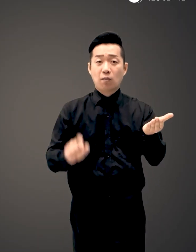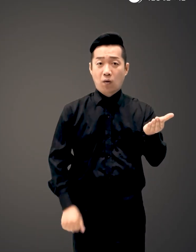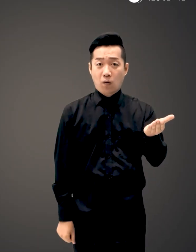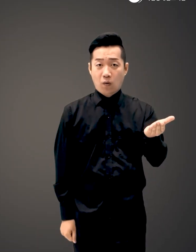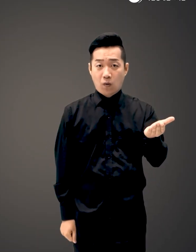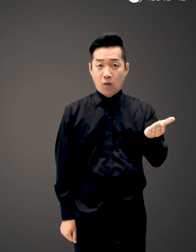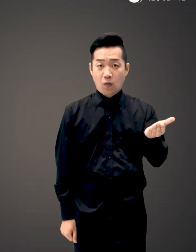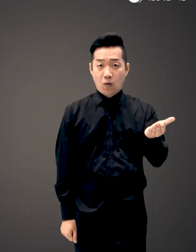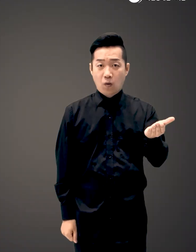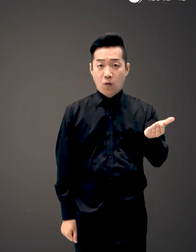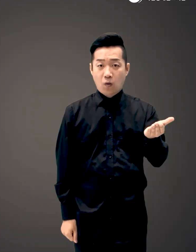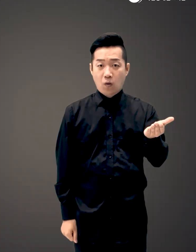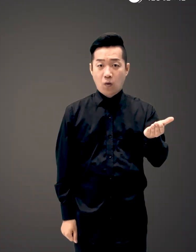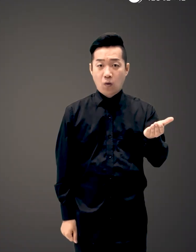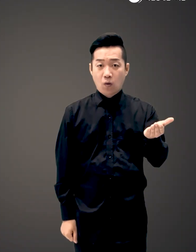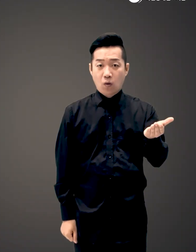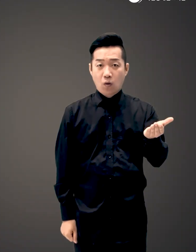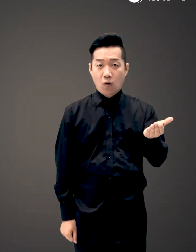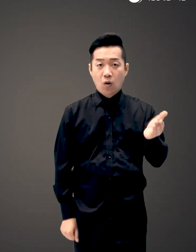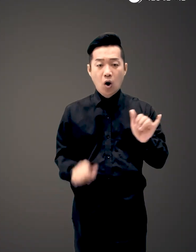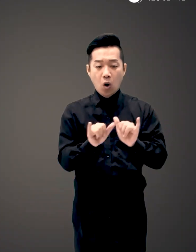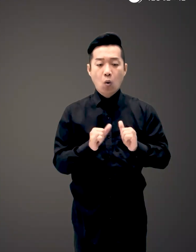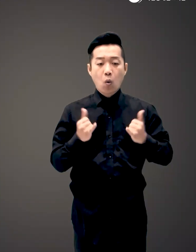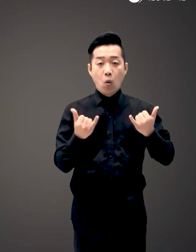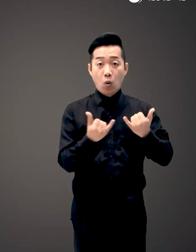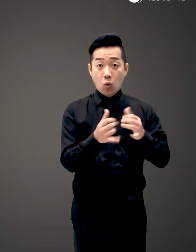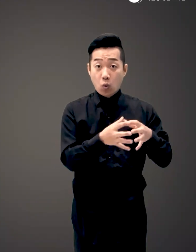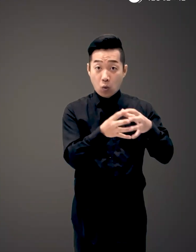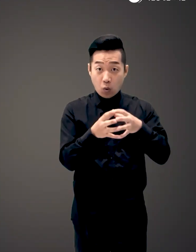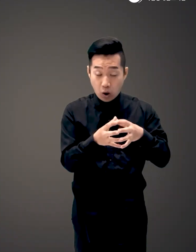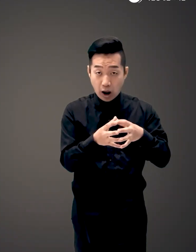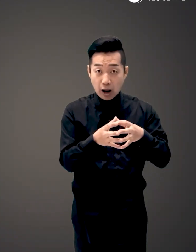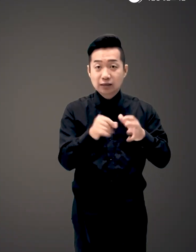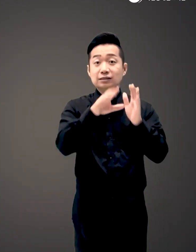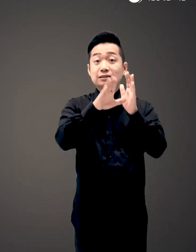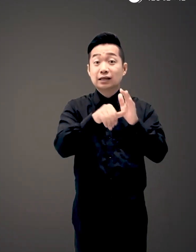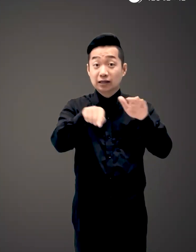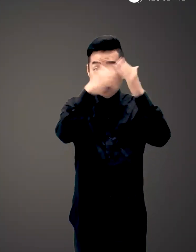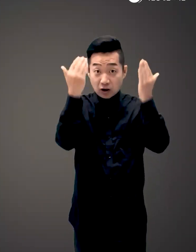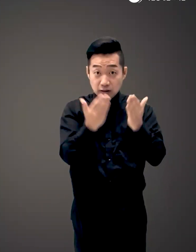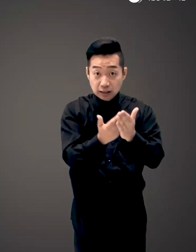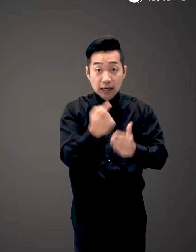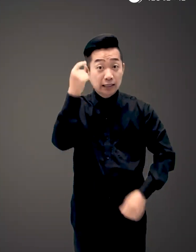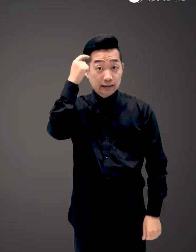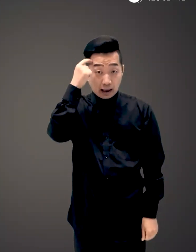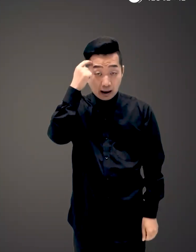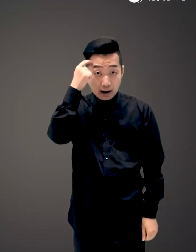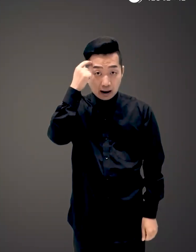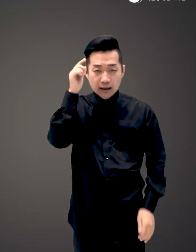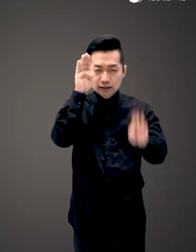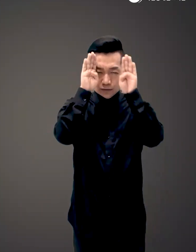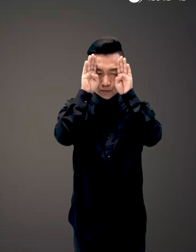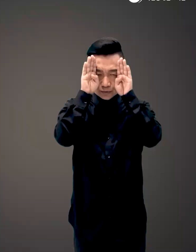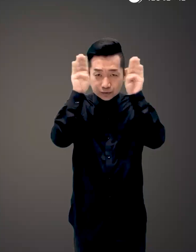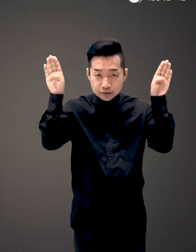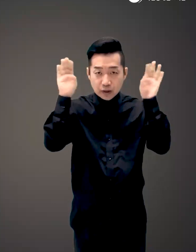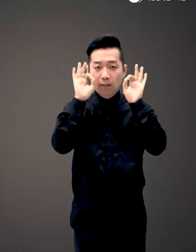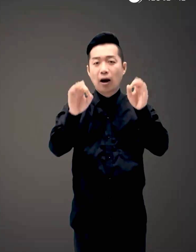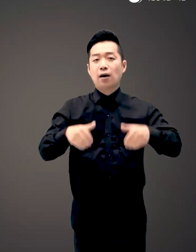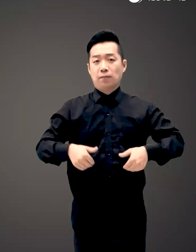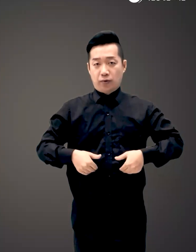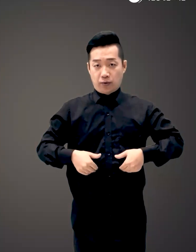말은 그 공동체와 그 시대 전체를 생각하는 시야가